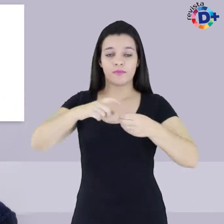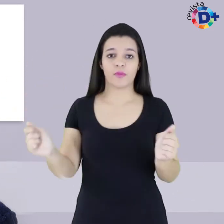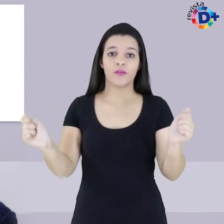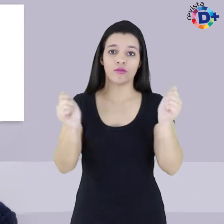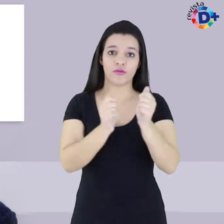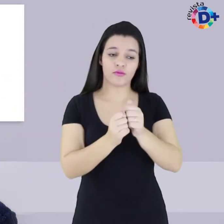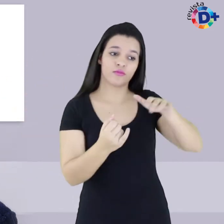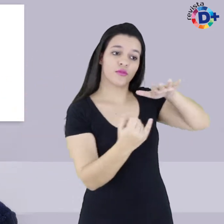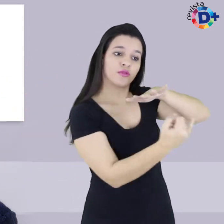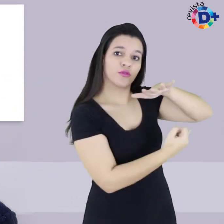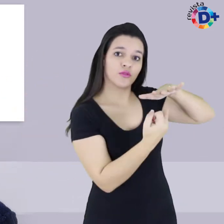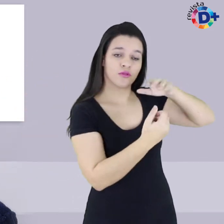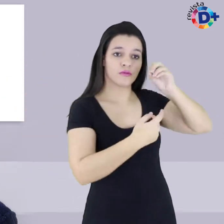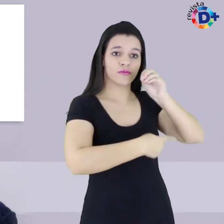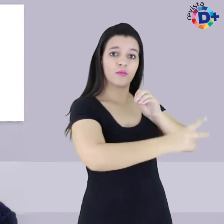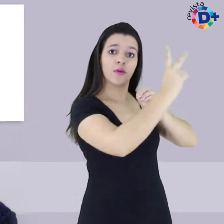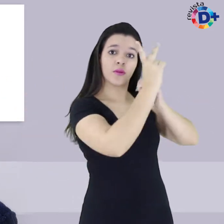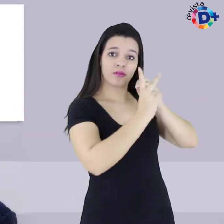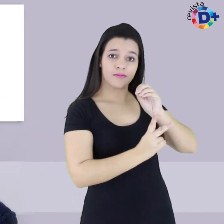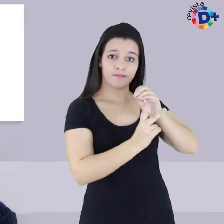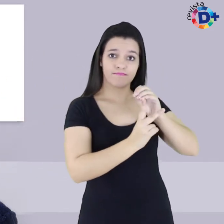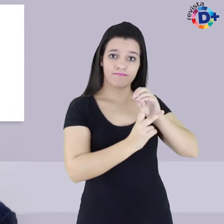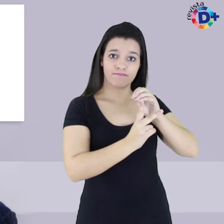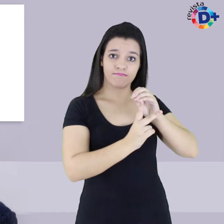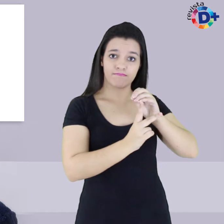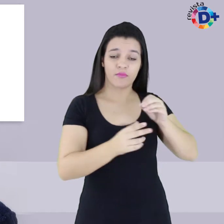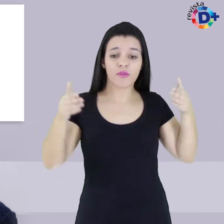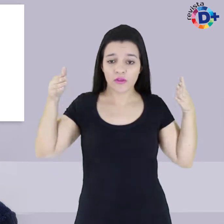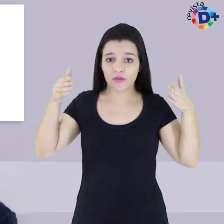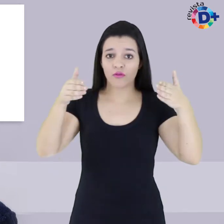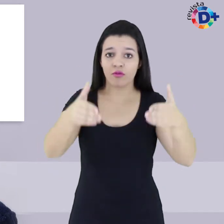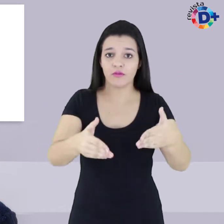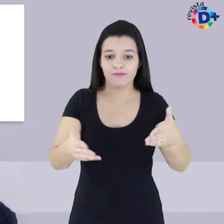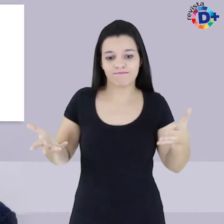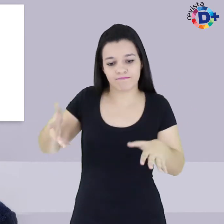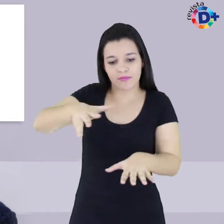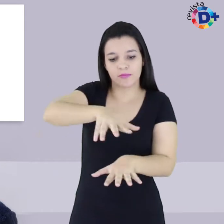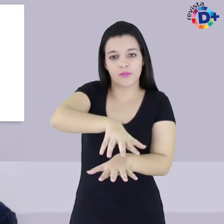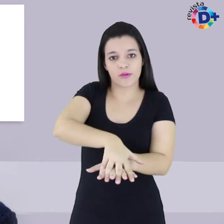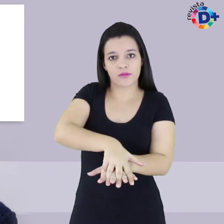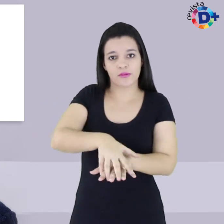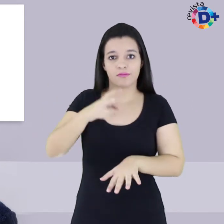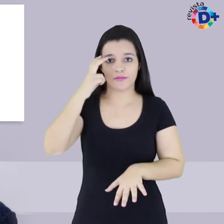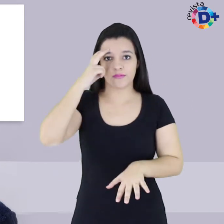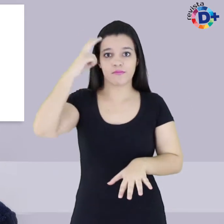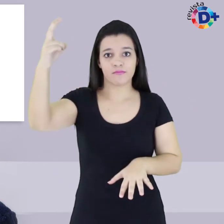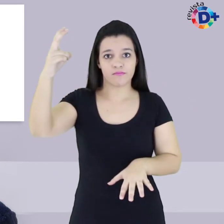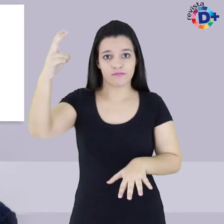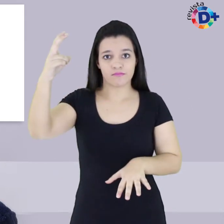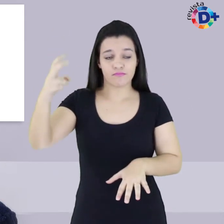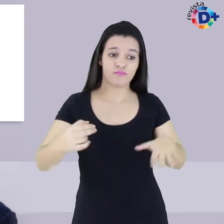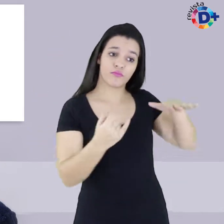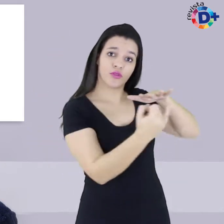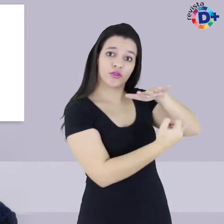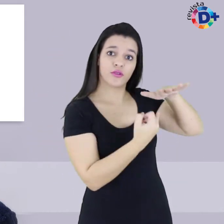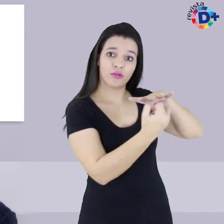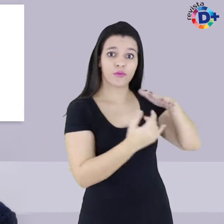Kos, IOK, dedicado à inclusão cultural, que está comemorando 10 anos de